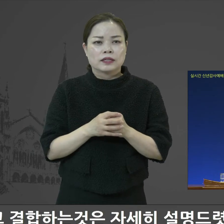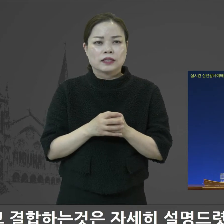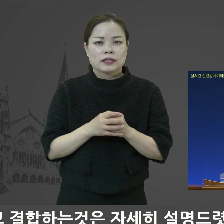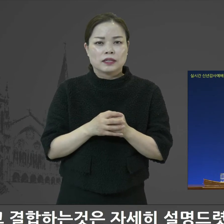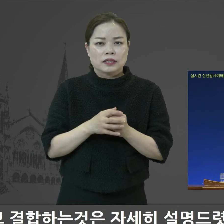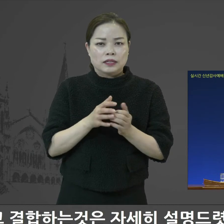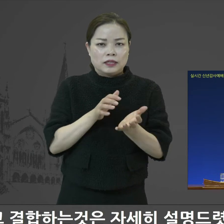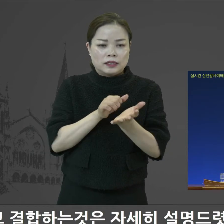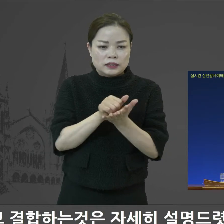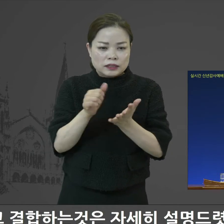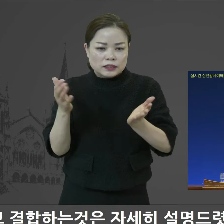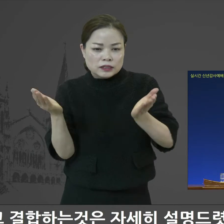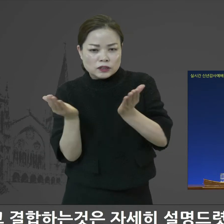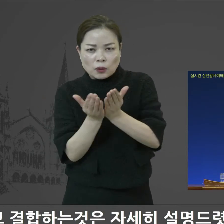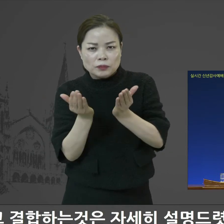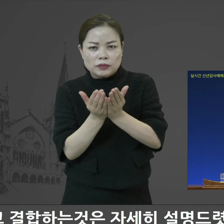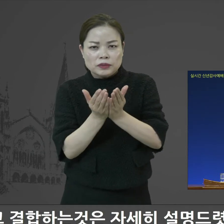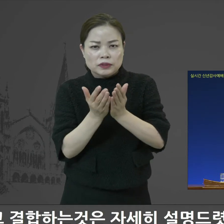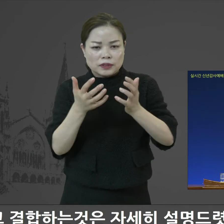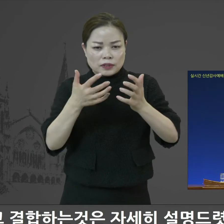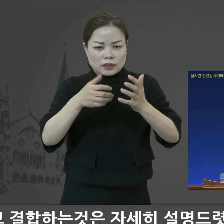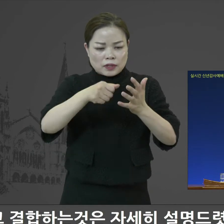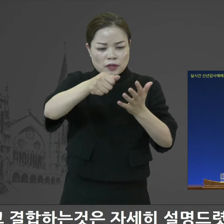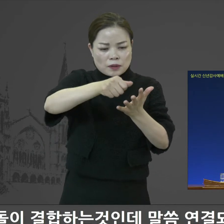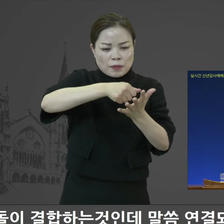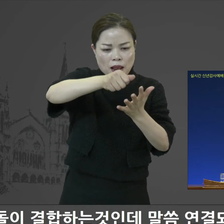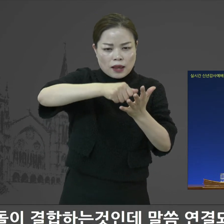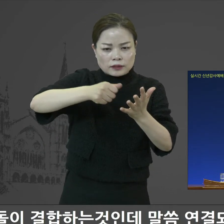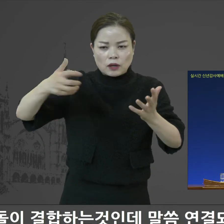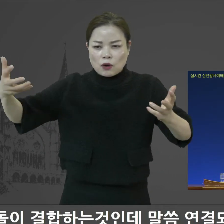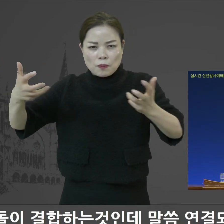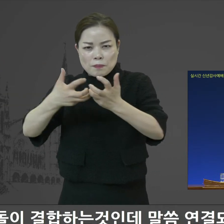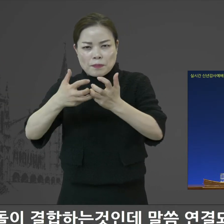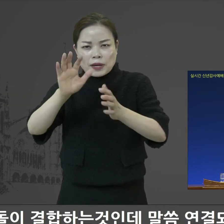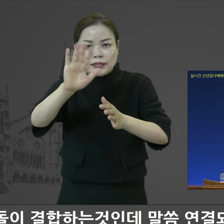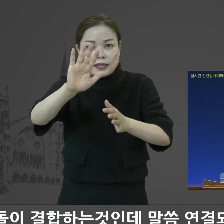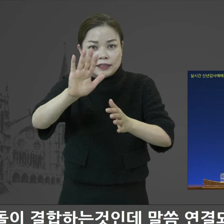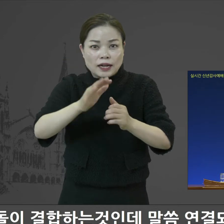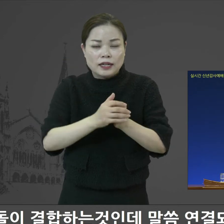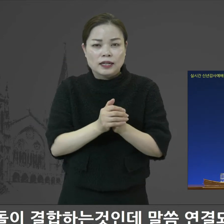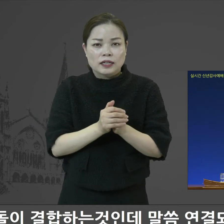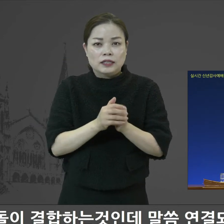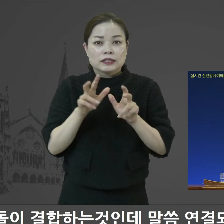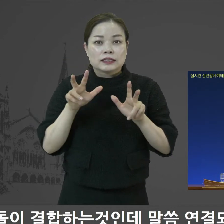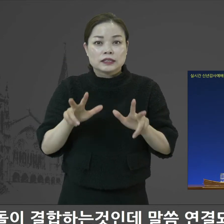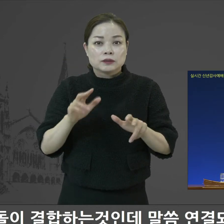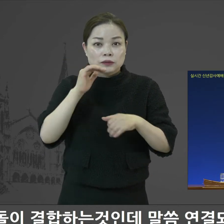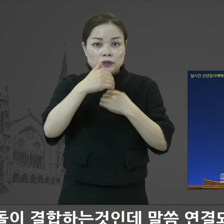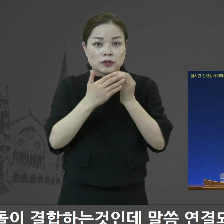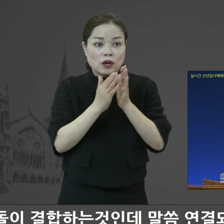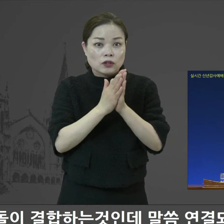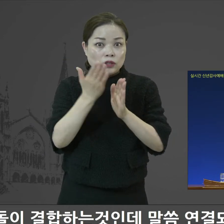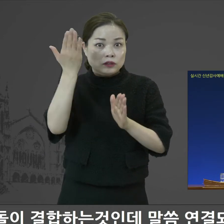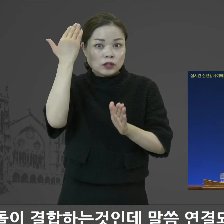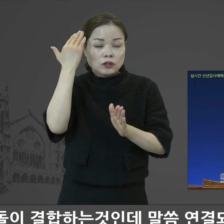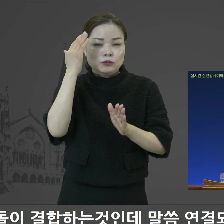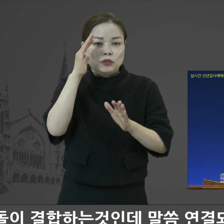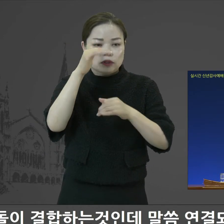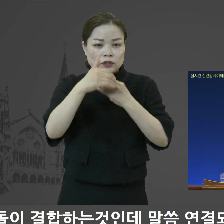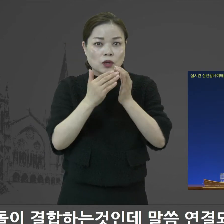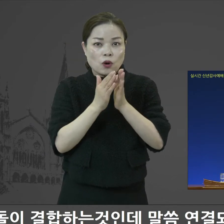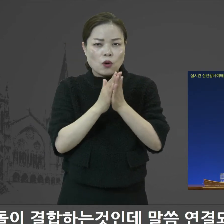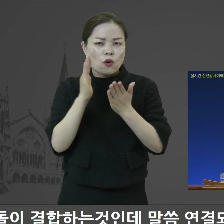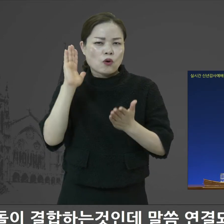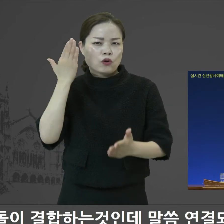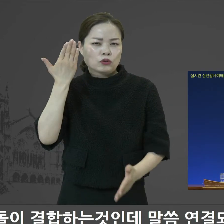접착제 없이 결속되고 있는 모습을 보여주고 있습니다. 우리가 지금 보고 있는 성경, 이전에 보던 성경은 이게